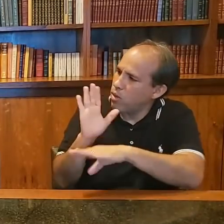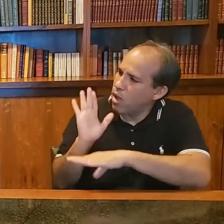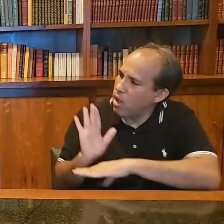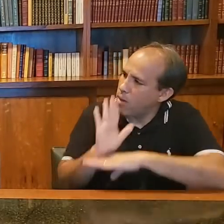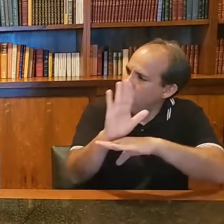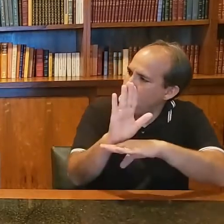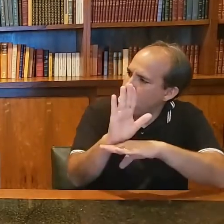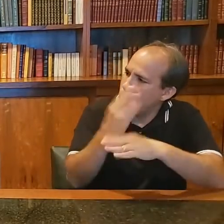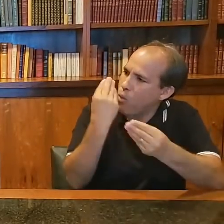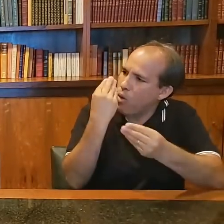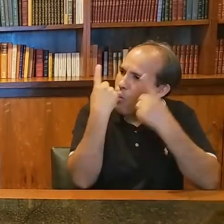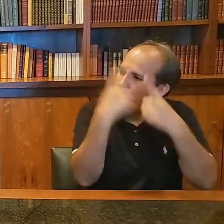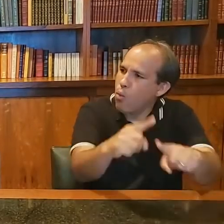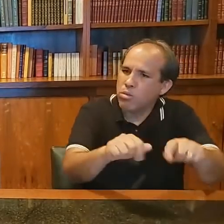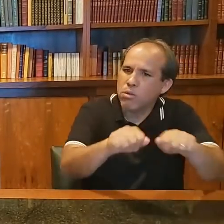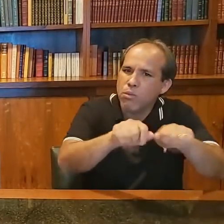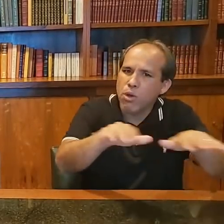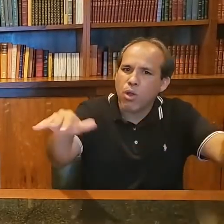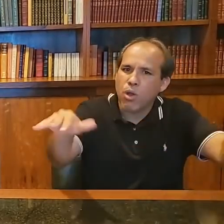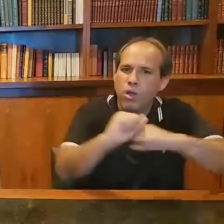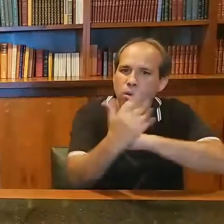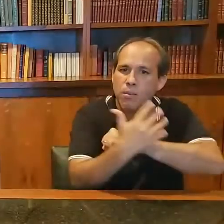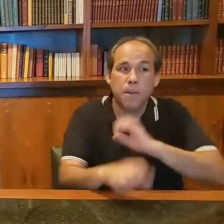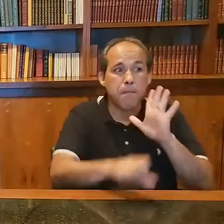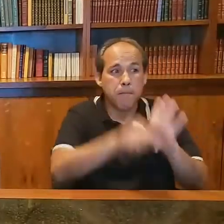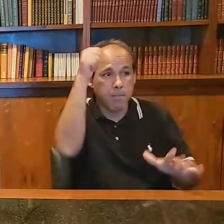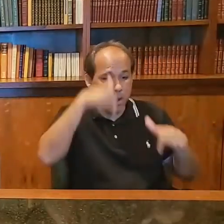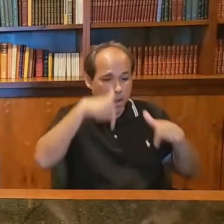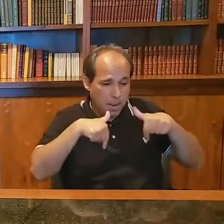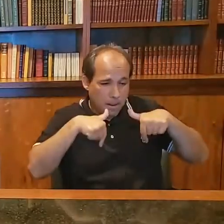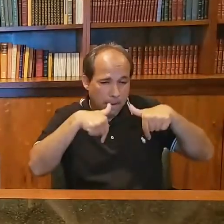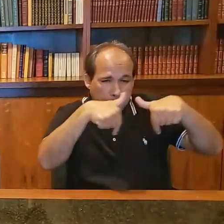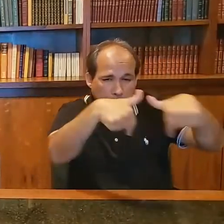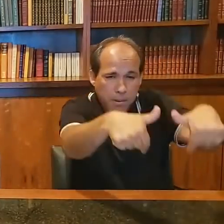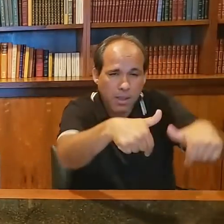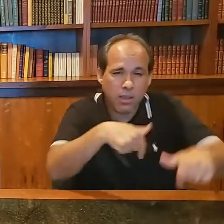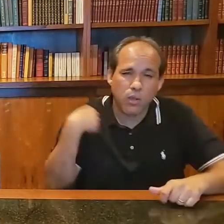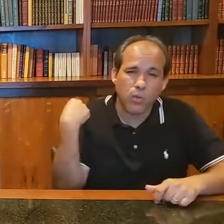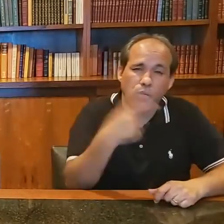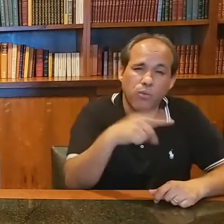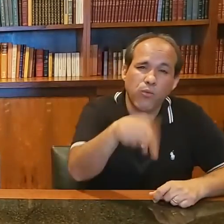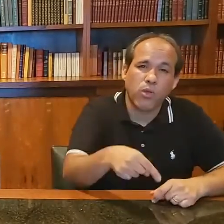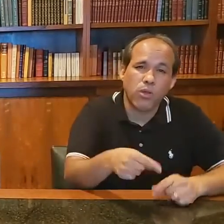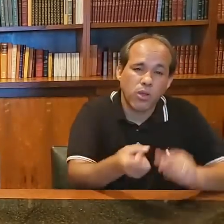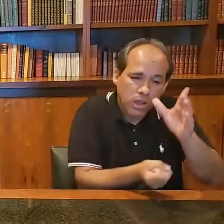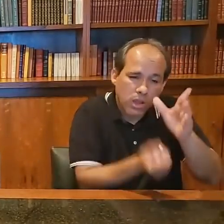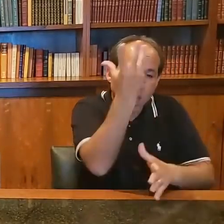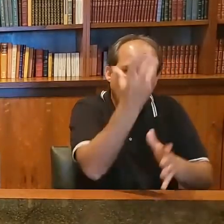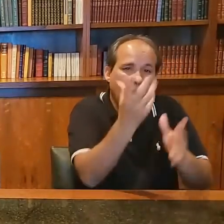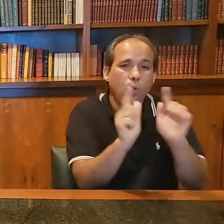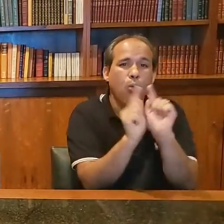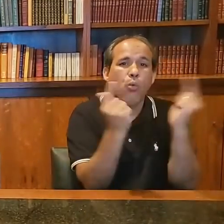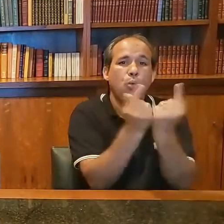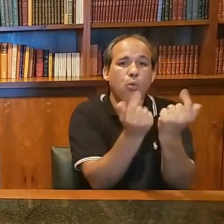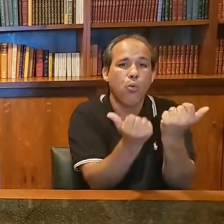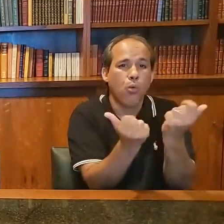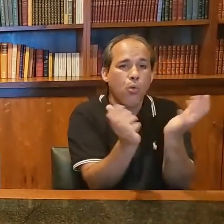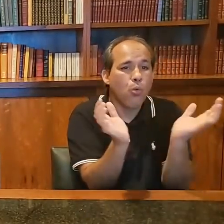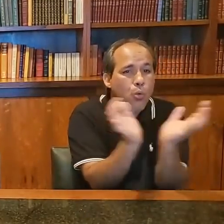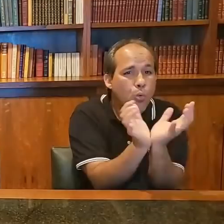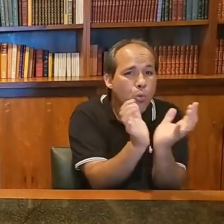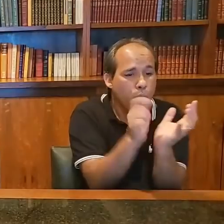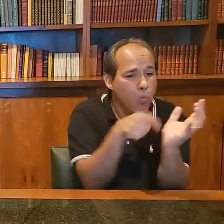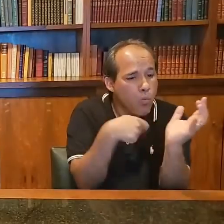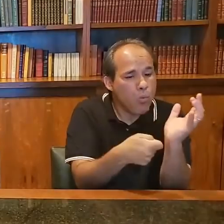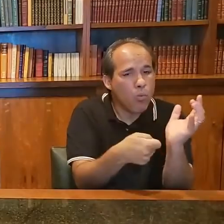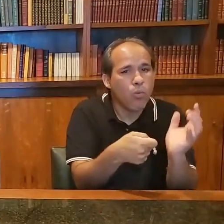do combate à Covid? Olha, a primeira ação nossa foi montar um grupo em que nós